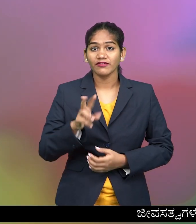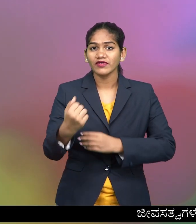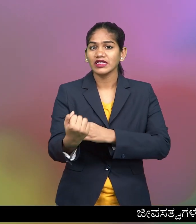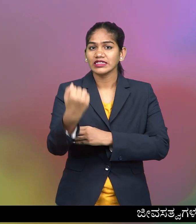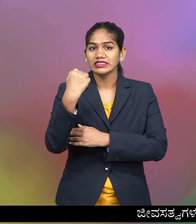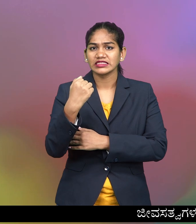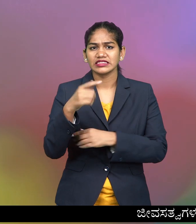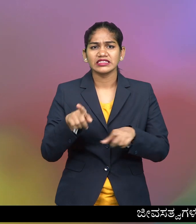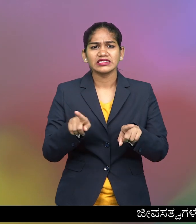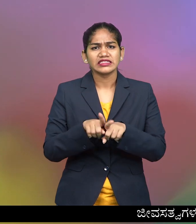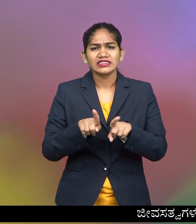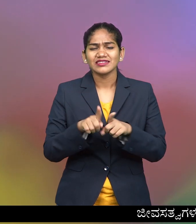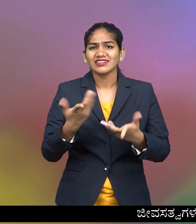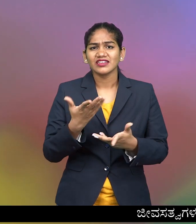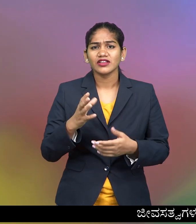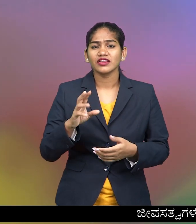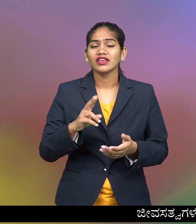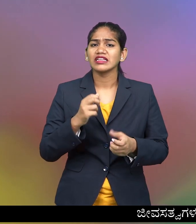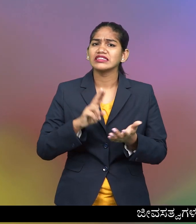ಜೀವಸತ್ವಗಳು ಸಾವಯವ ಪದಾರ್ಥಗಳಾಗಿವೆ.